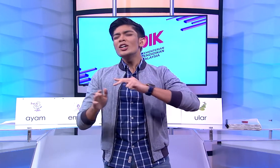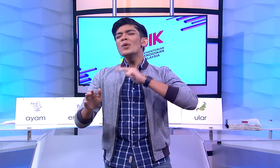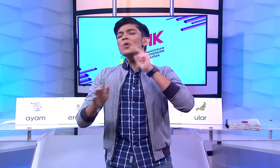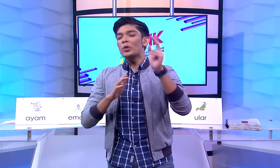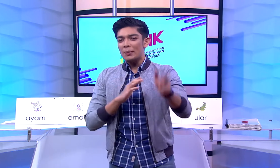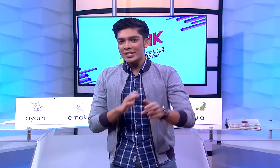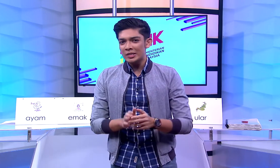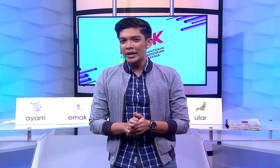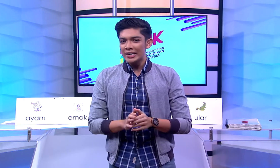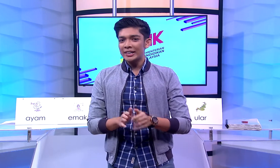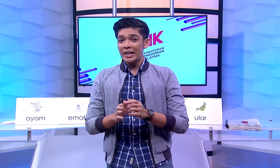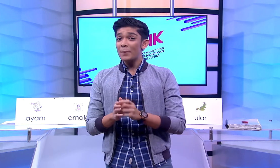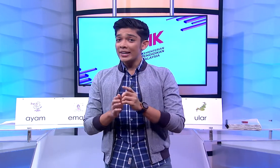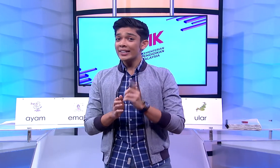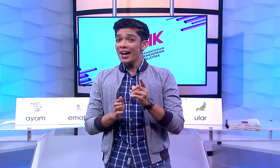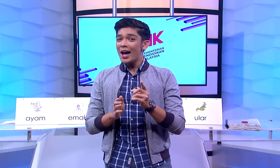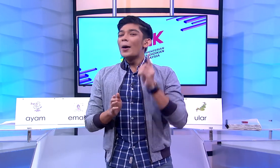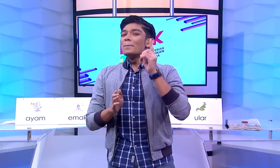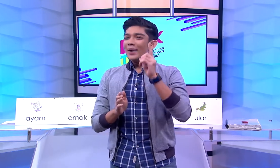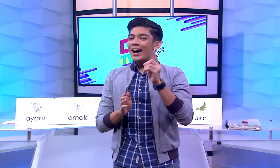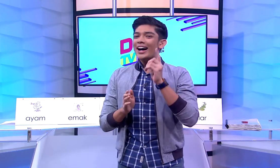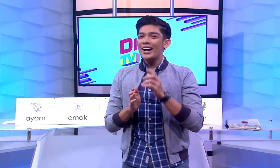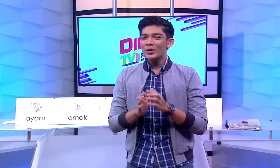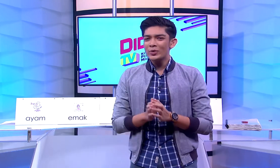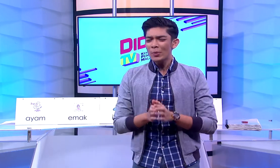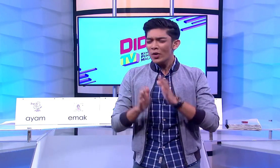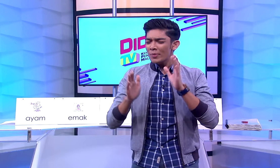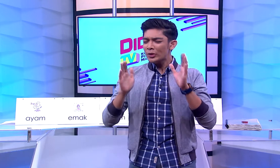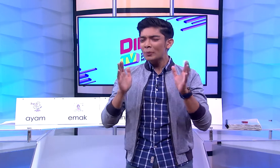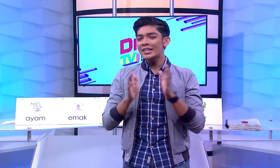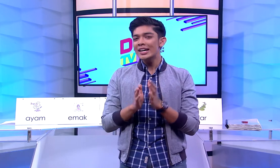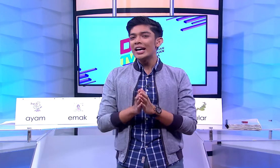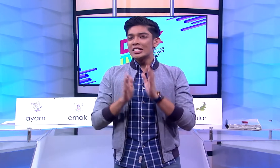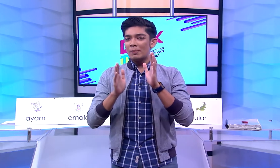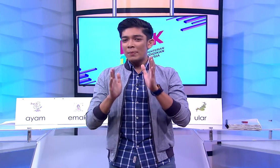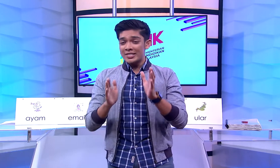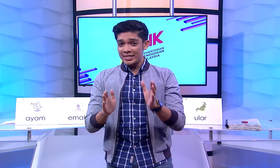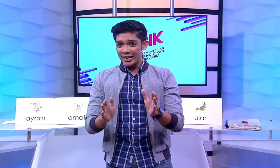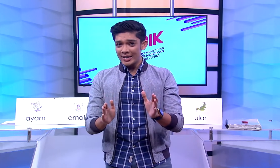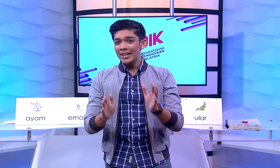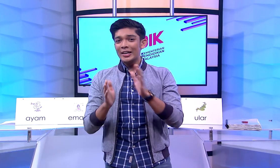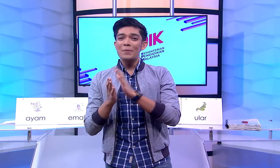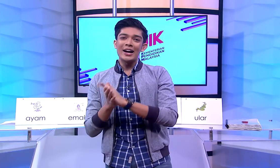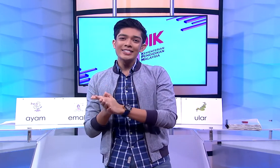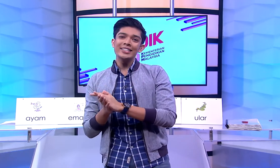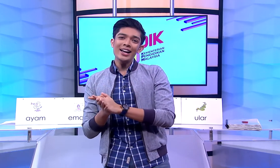semua boleh belajar sebagai ini adalah benda yang baharu semua orang petok belajar sebab bahasa isyaratnya adalah bahasa yang